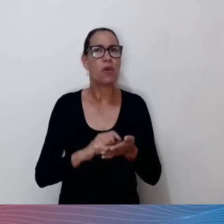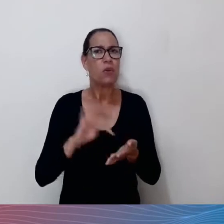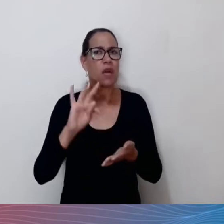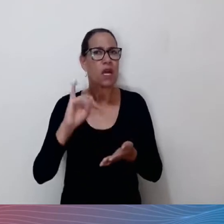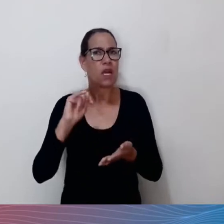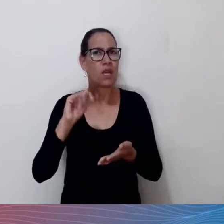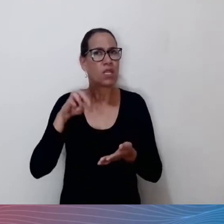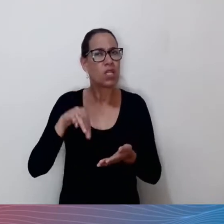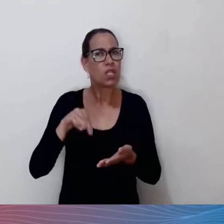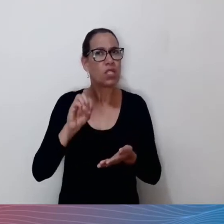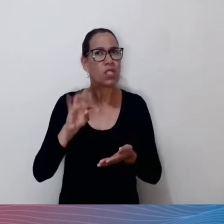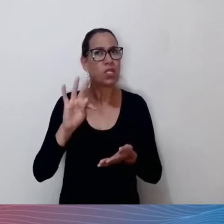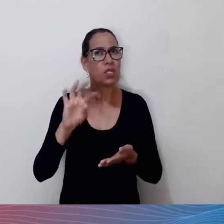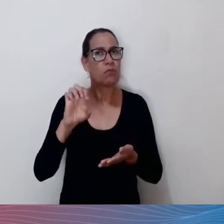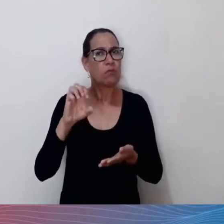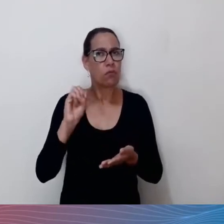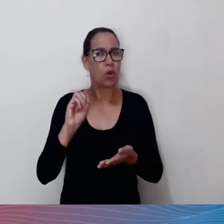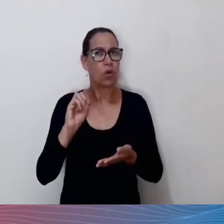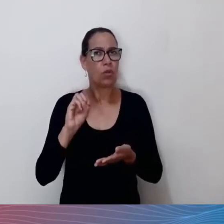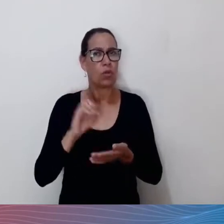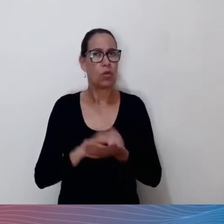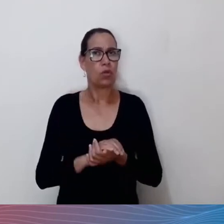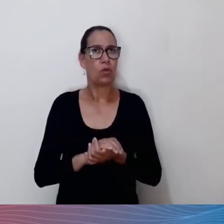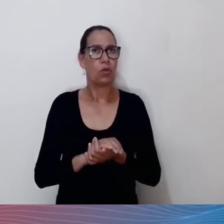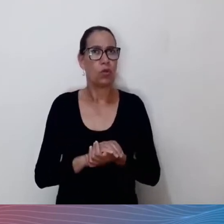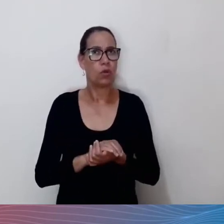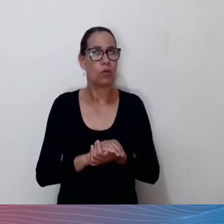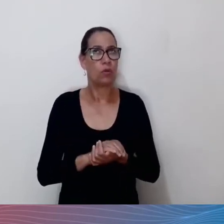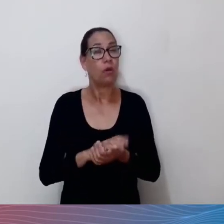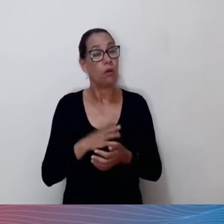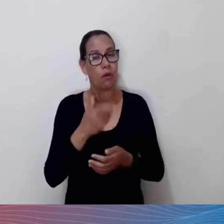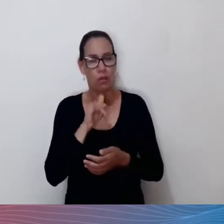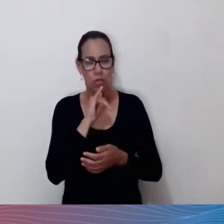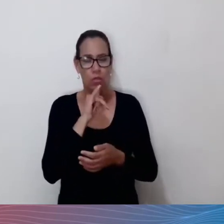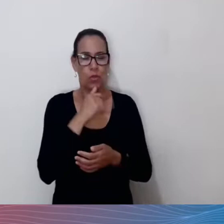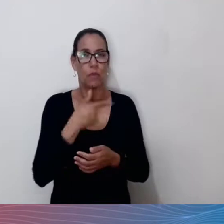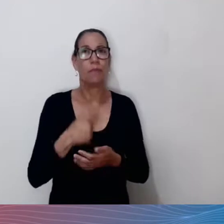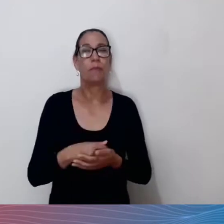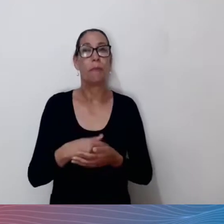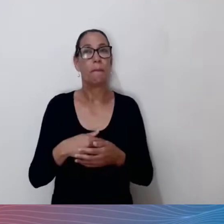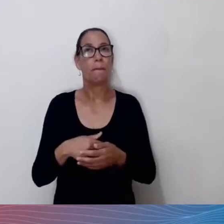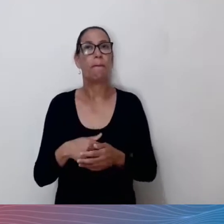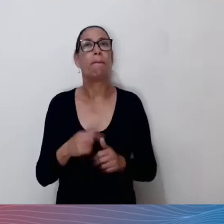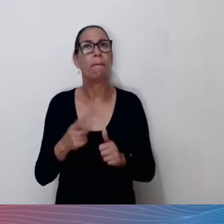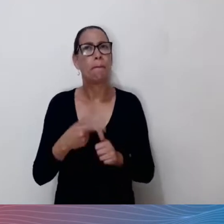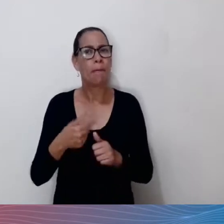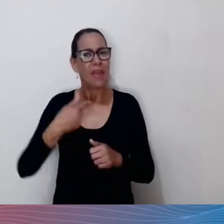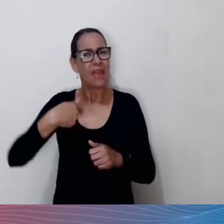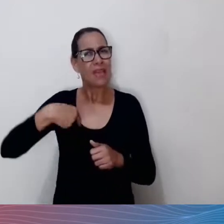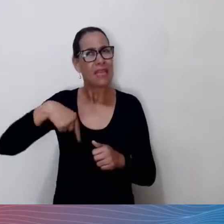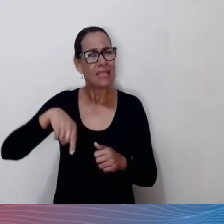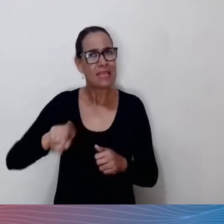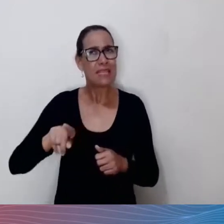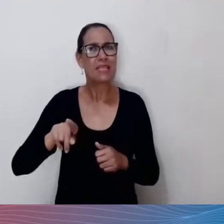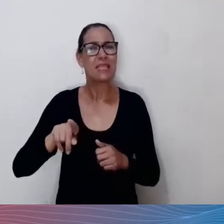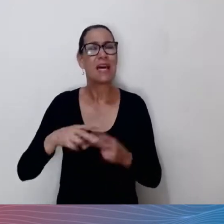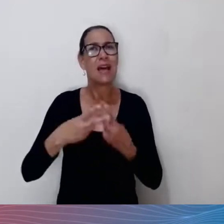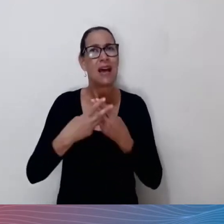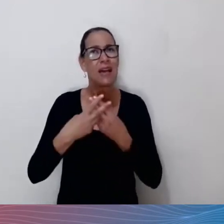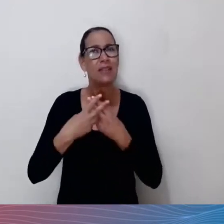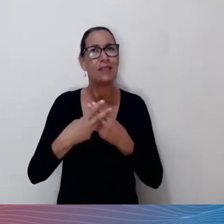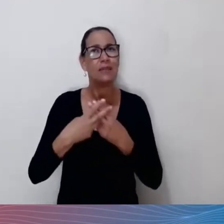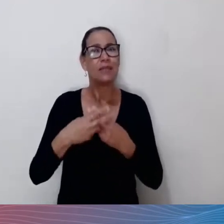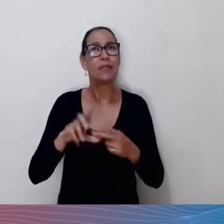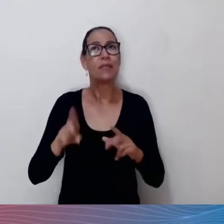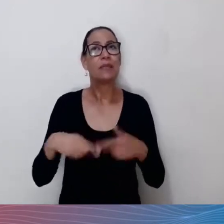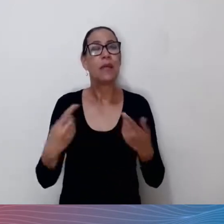Aliás, ele saiu da prisão, ele visitou Éfeso, aí ele escreveu para Timóteo, quando eu passei estava de